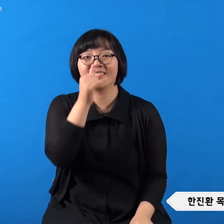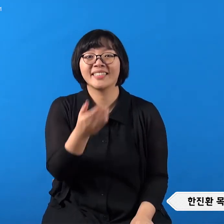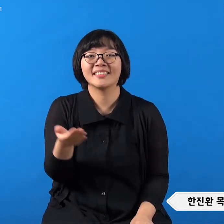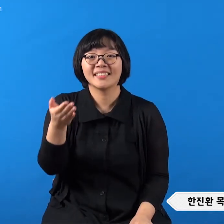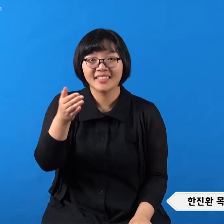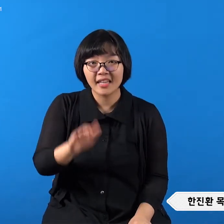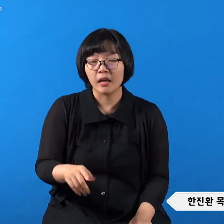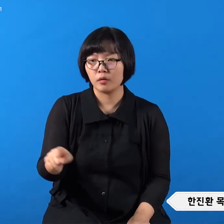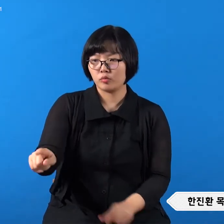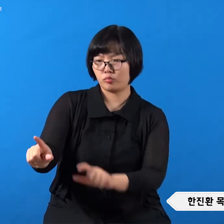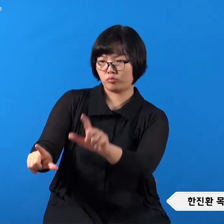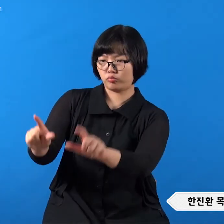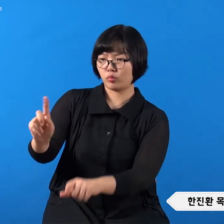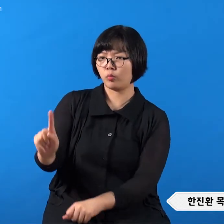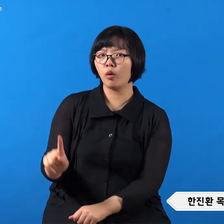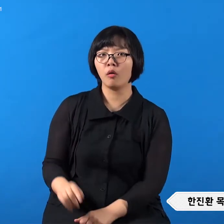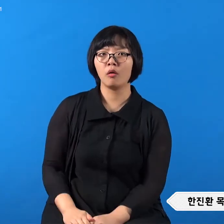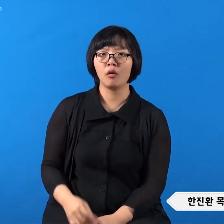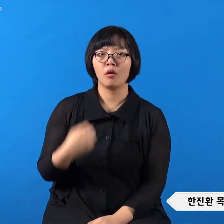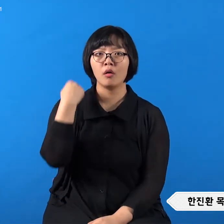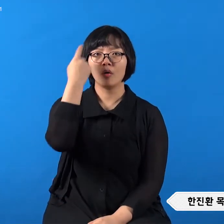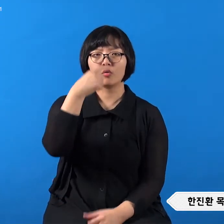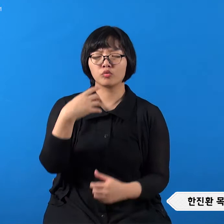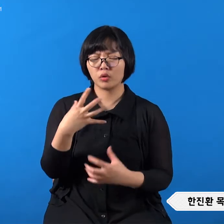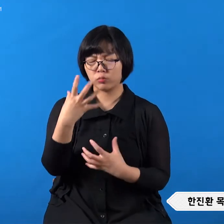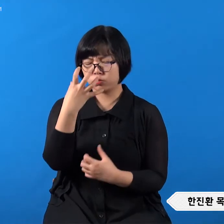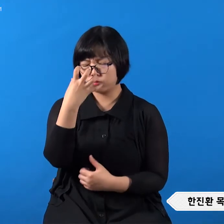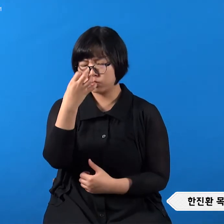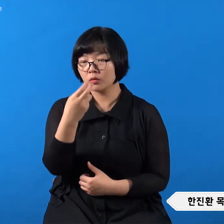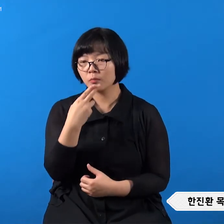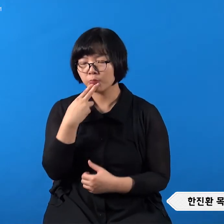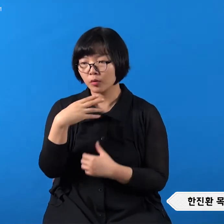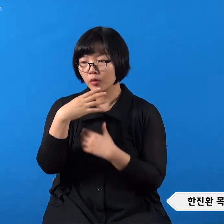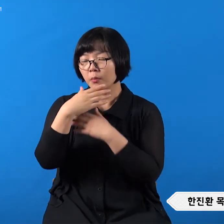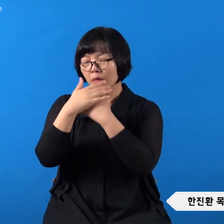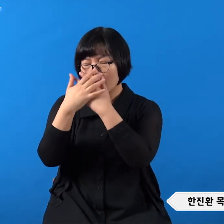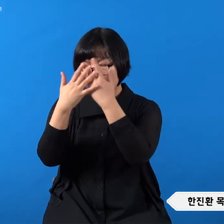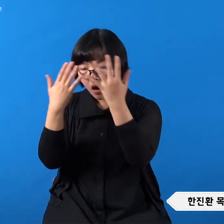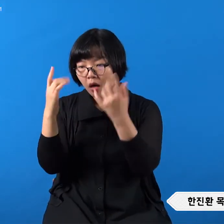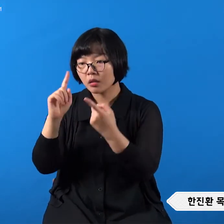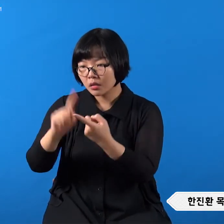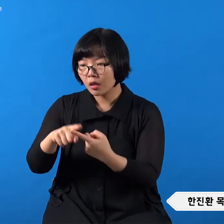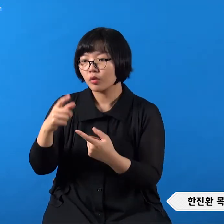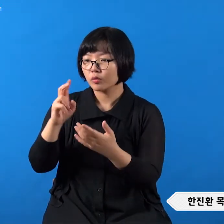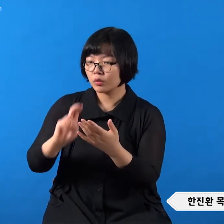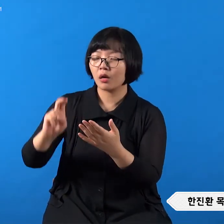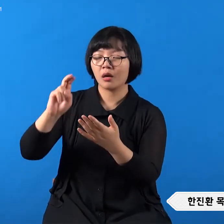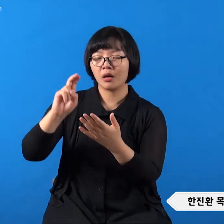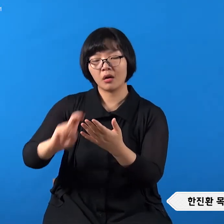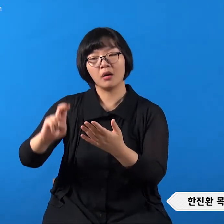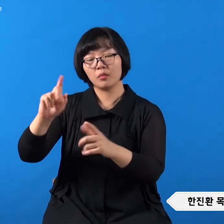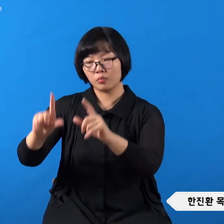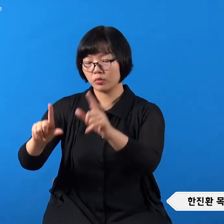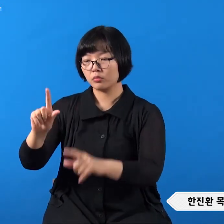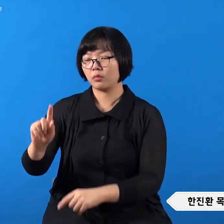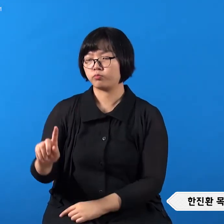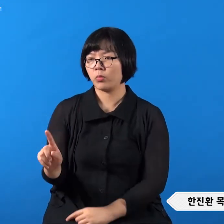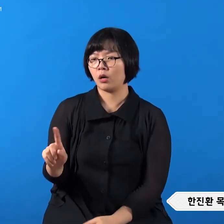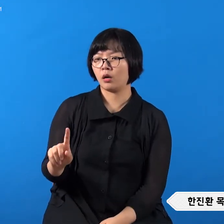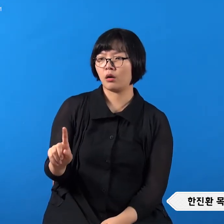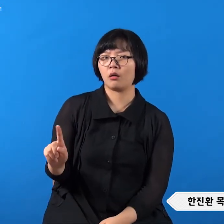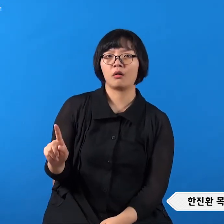떨리는데, 어떻게 저 사람들은 저렇게 담대하게 그냥 천국을 확신하면서